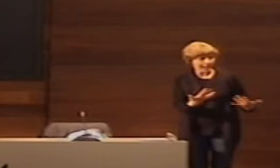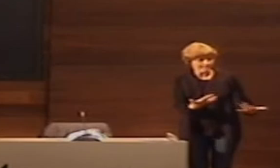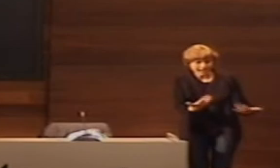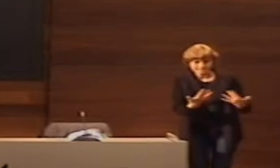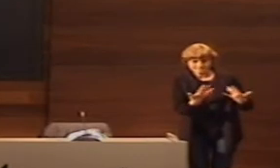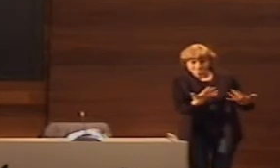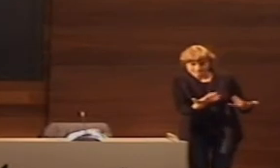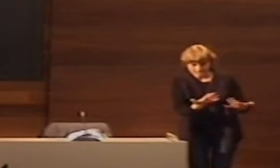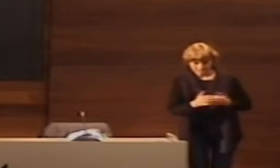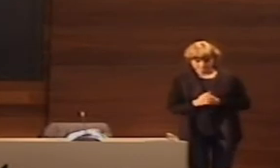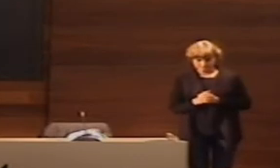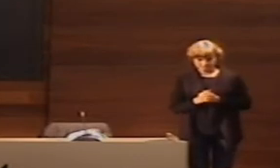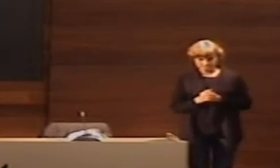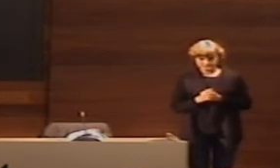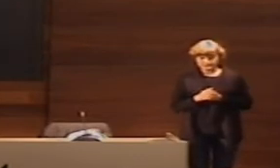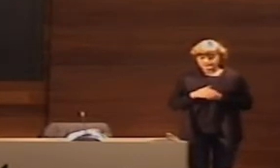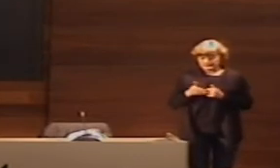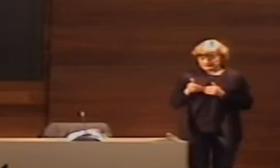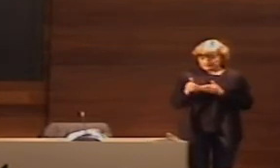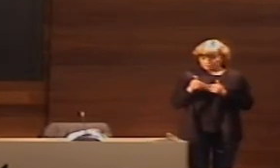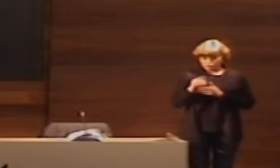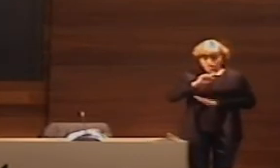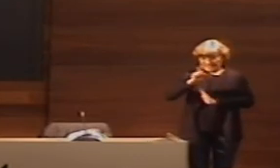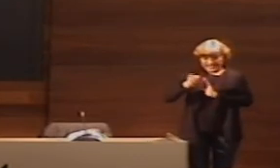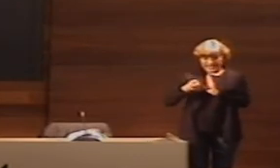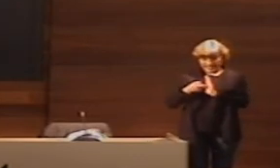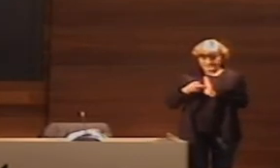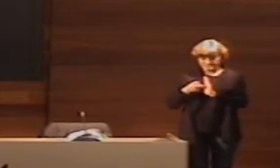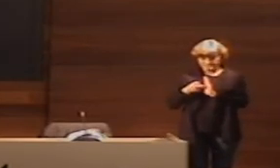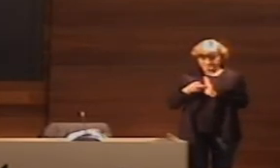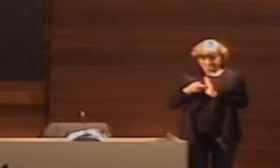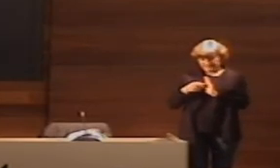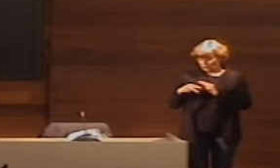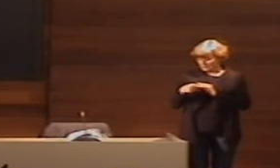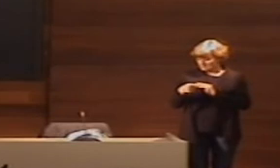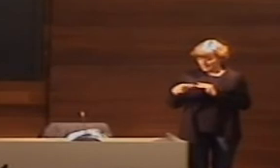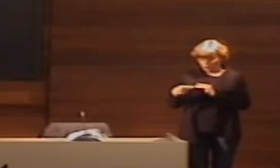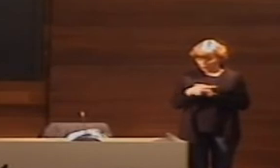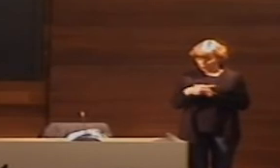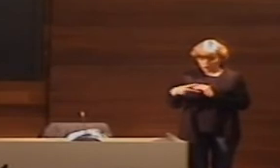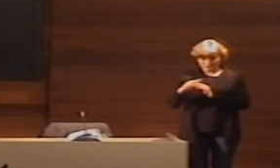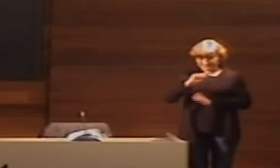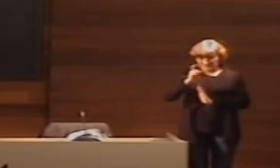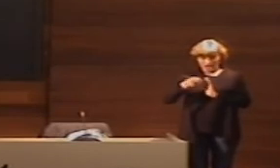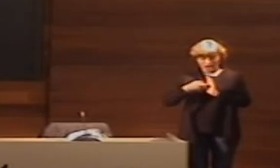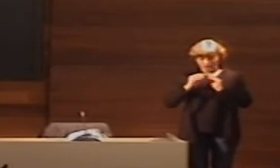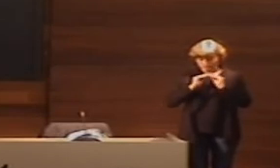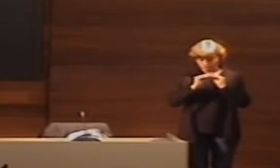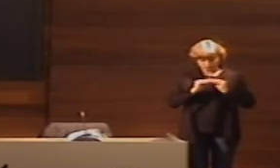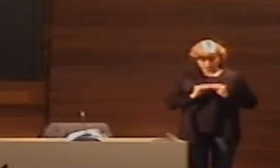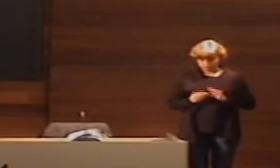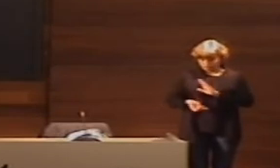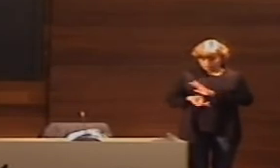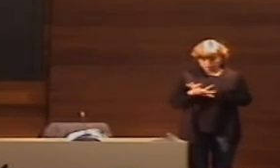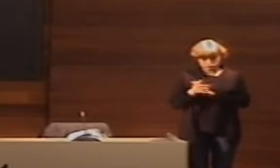apruebe la directiva en pocas semanas o meses, va a ser ley, pues ya se está ensayando y bueno, pues España ha sido uno de los países donde se ha ensayado porque ya se ve